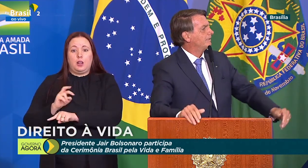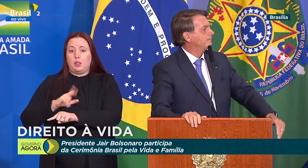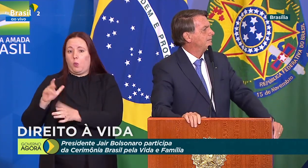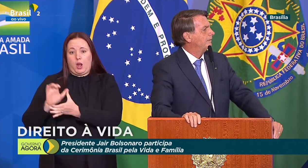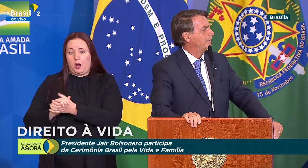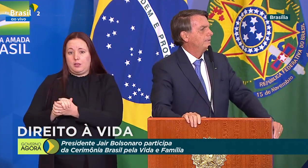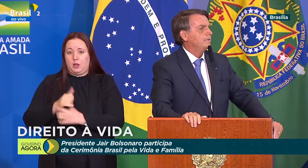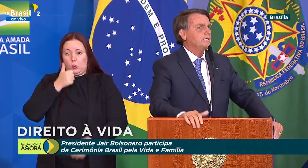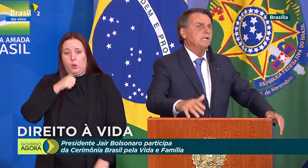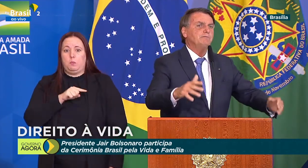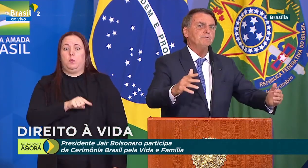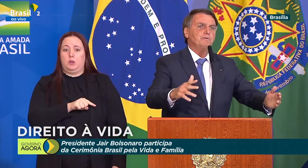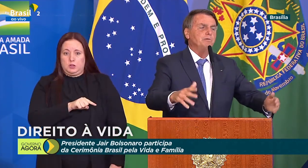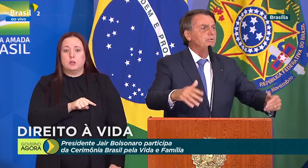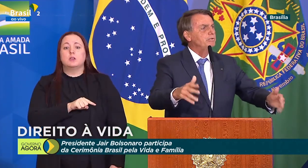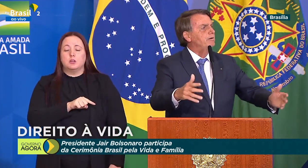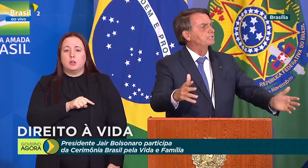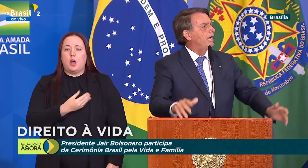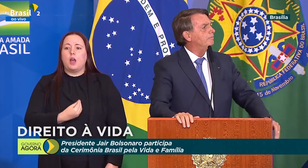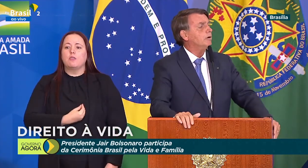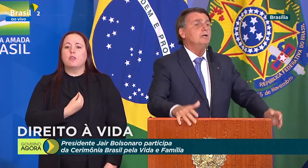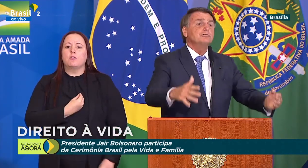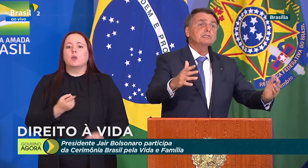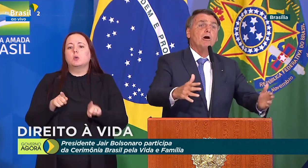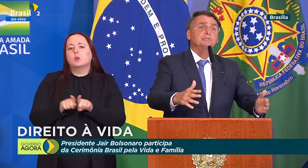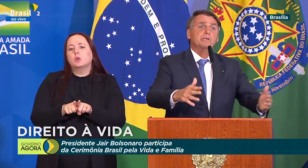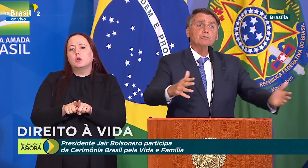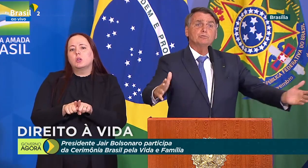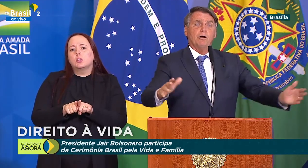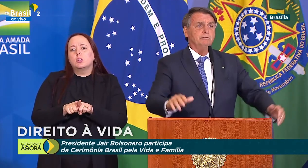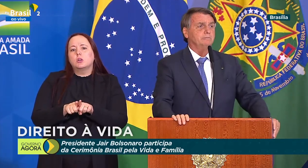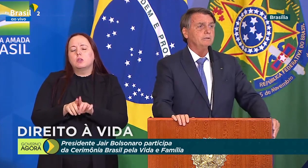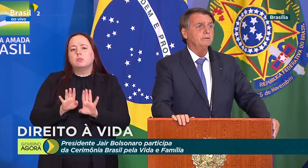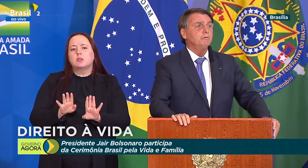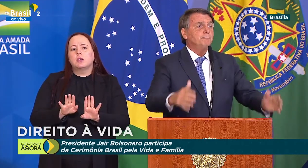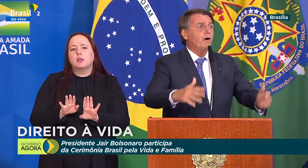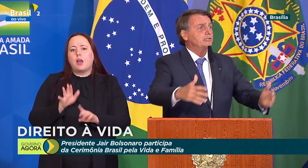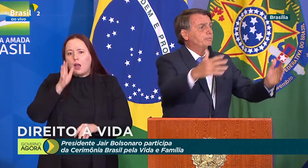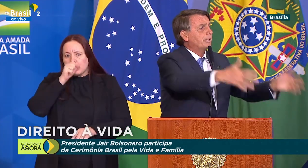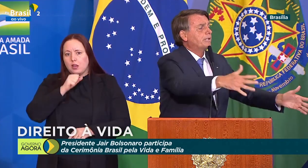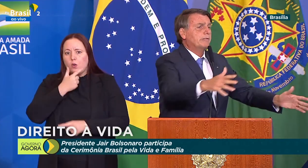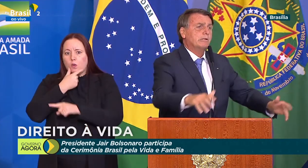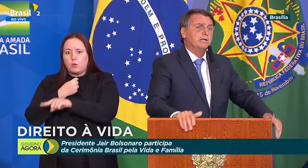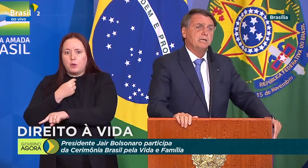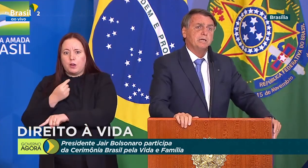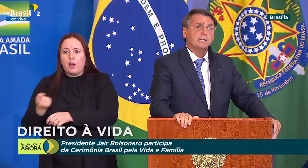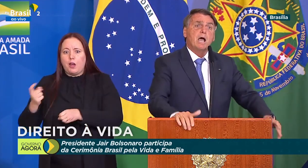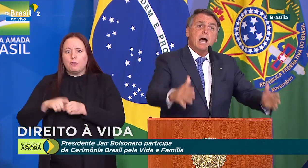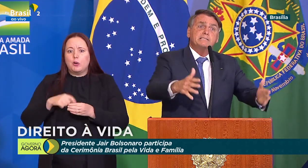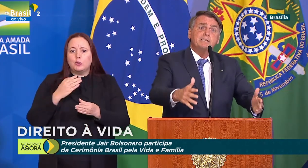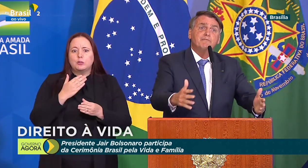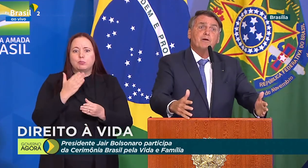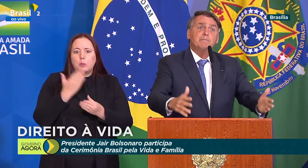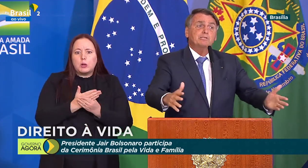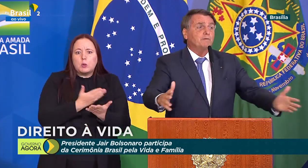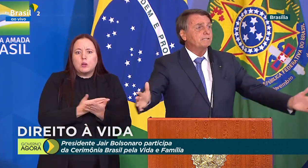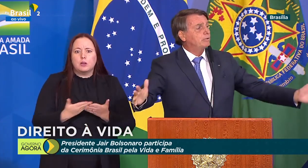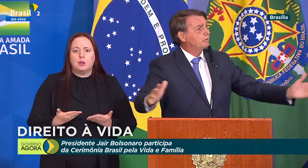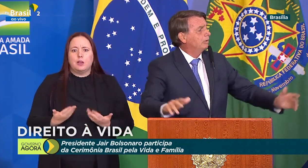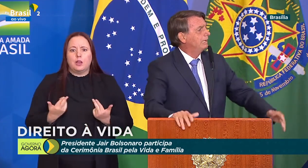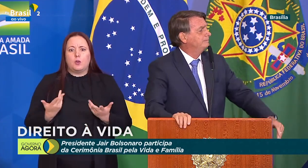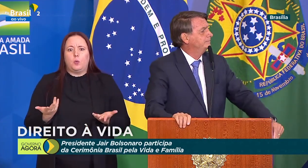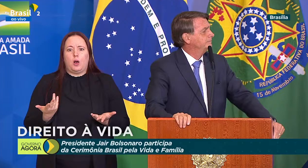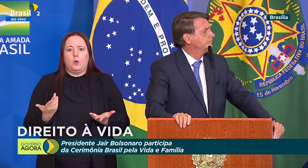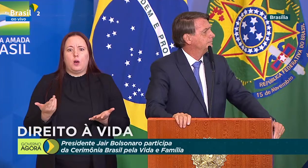era casado com a Maria eles viviam em união estável solta e seu João volte o processo às Origens assim